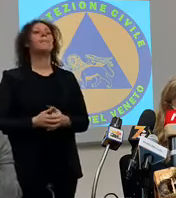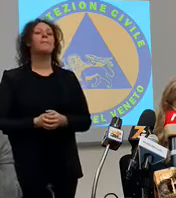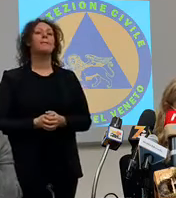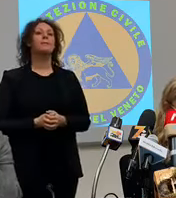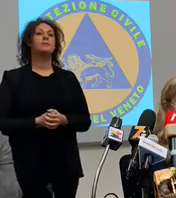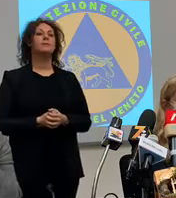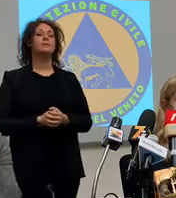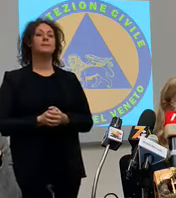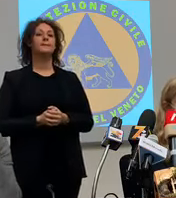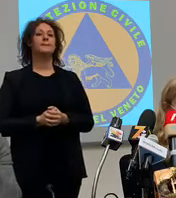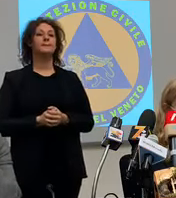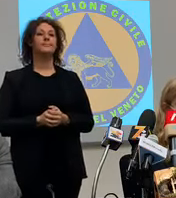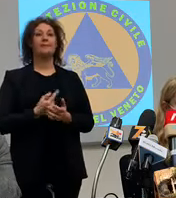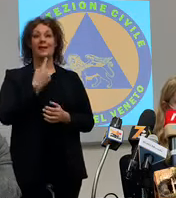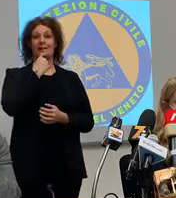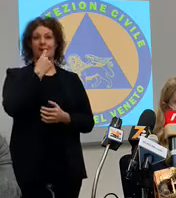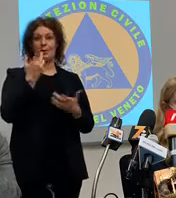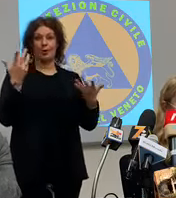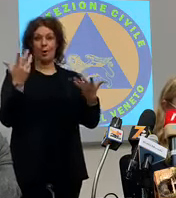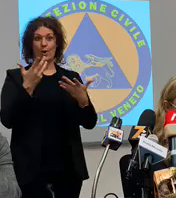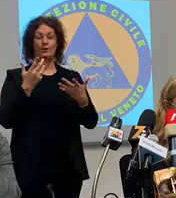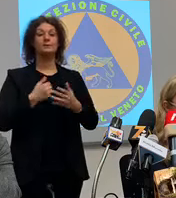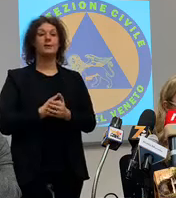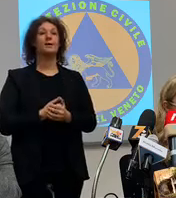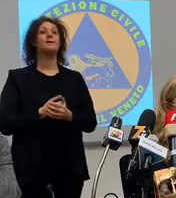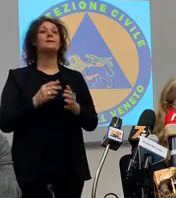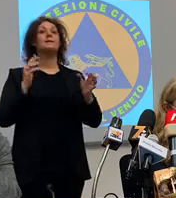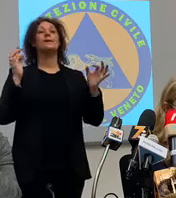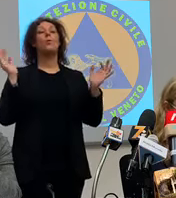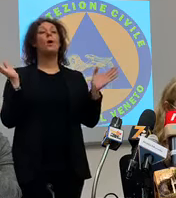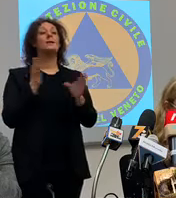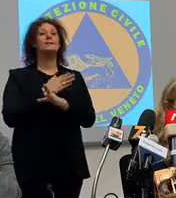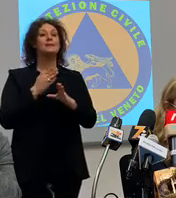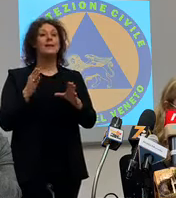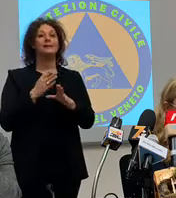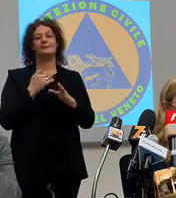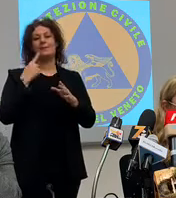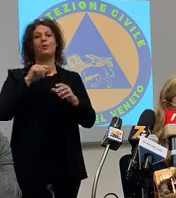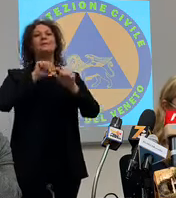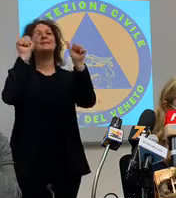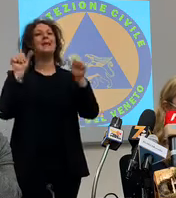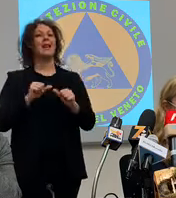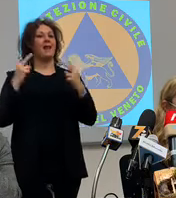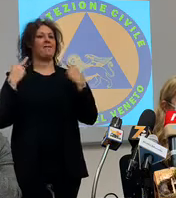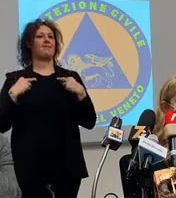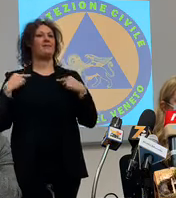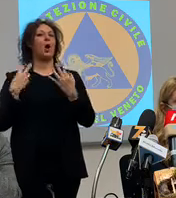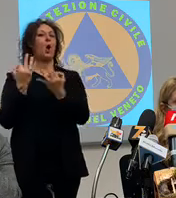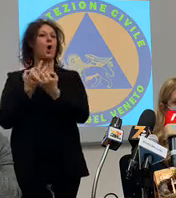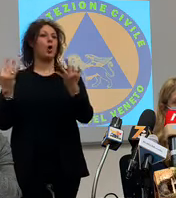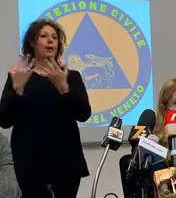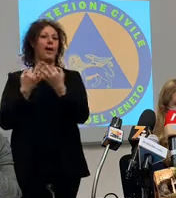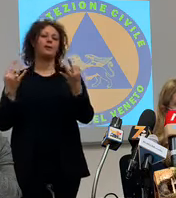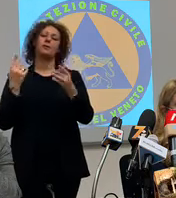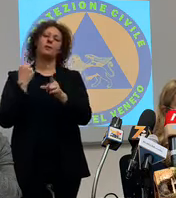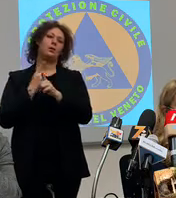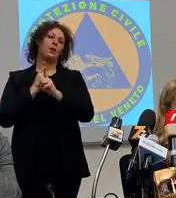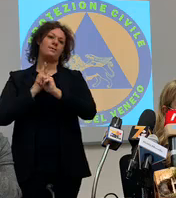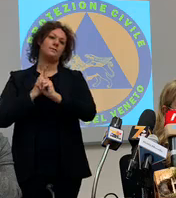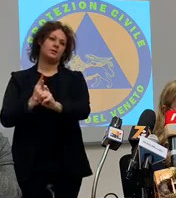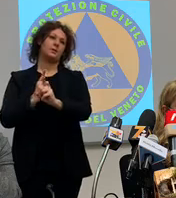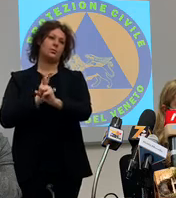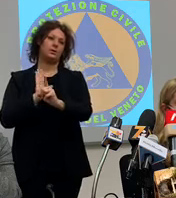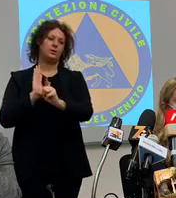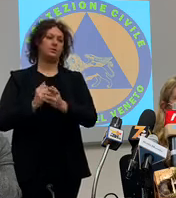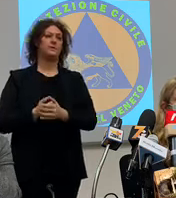fatte per ridurre le malattie croniche quindi gli stili di vita corretti devono essere mantenuti Perché nel momento